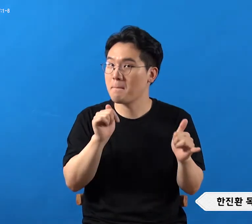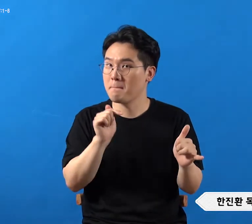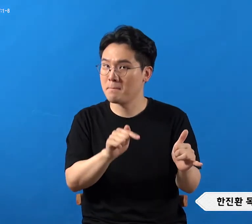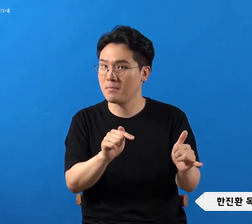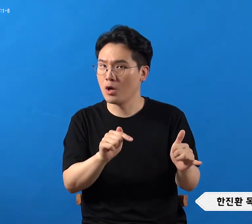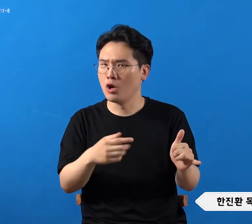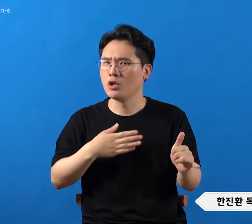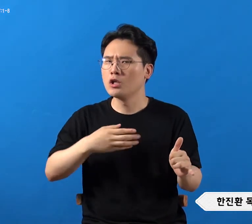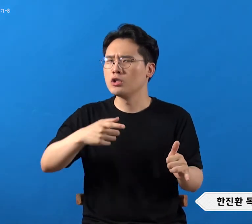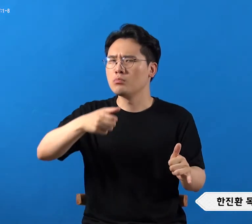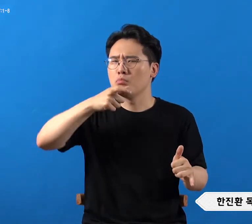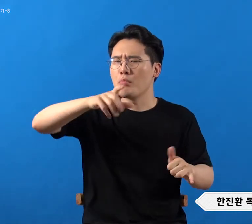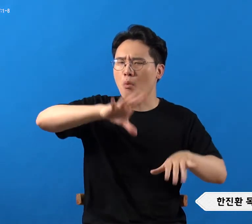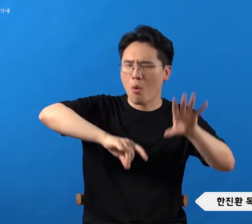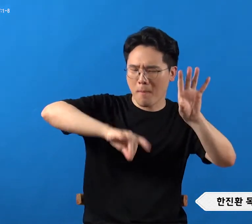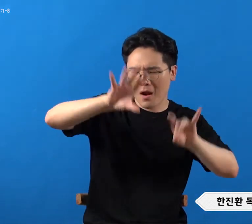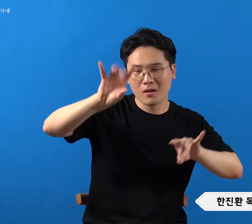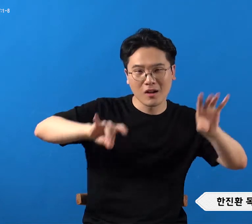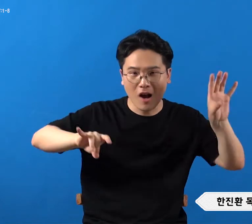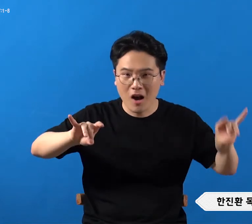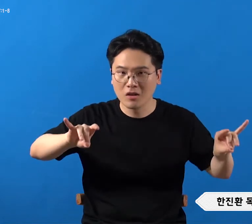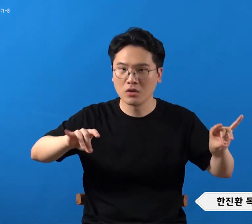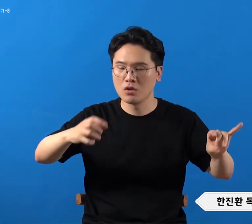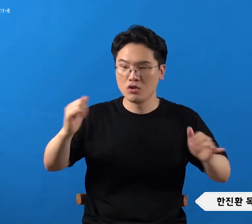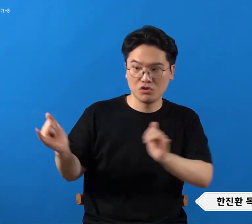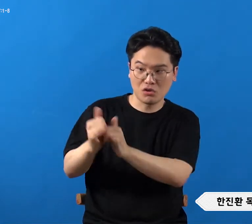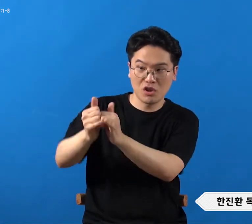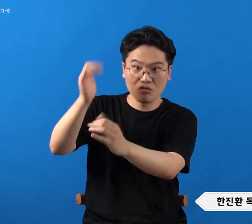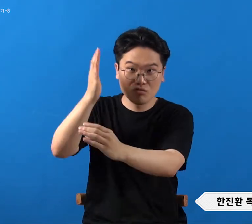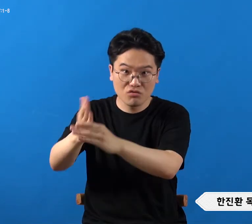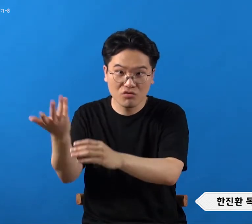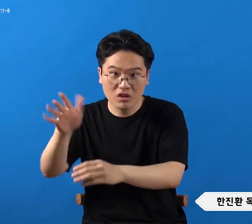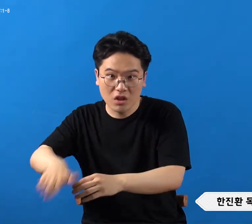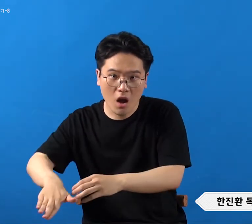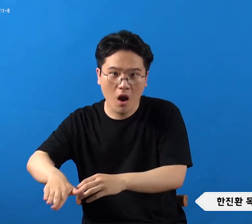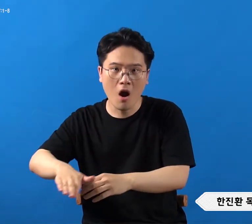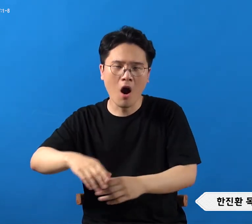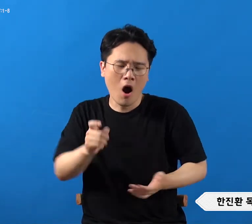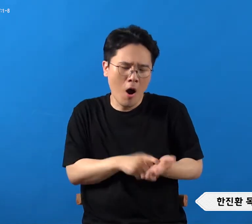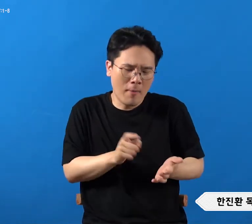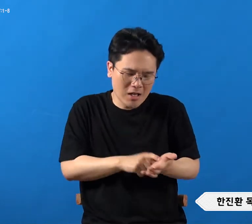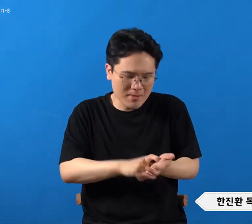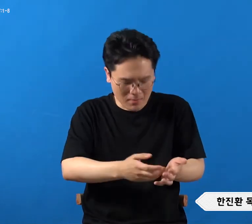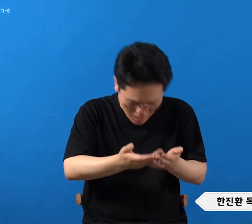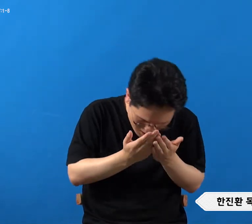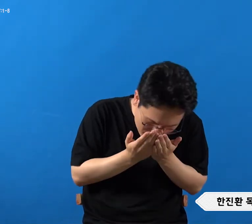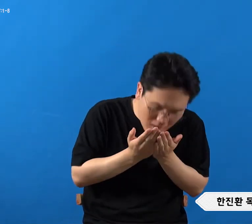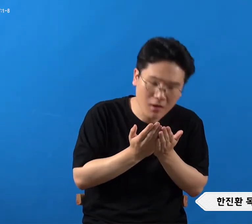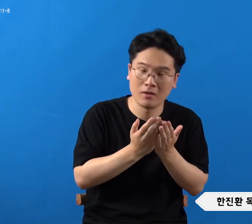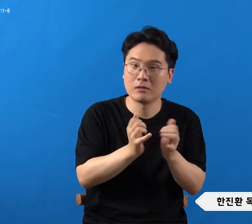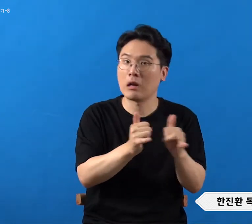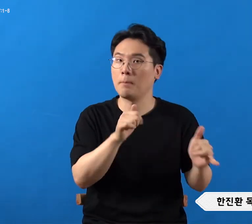지금 전쟁터에 왔는데도 경계태세도 갖추지 않고 그냥 얼굴을 쳐박고 허겁지겁 마시는